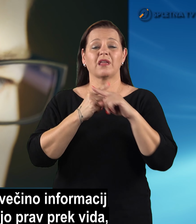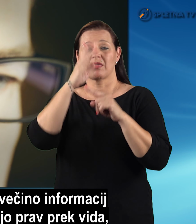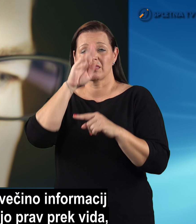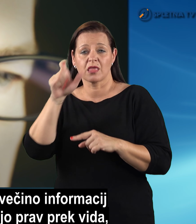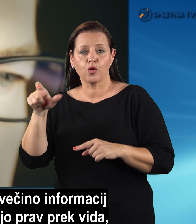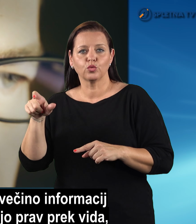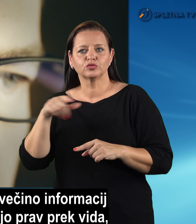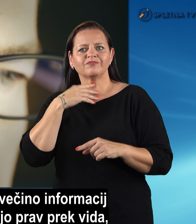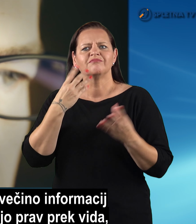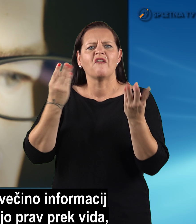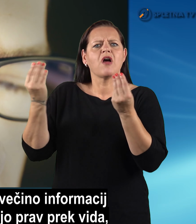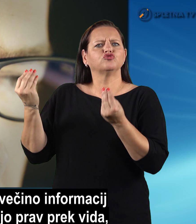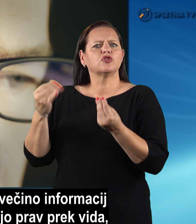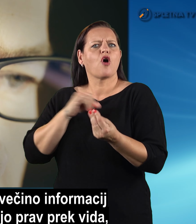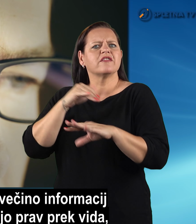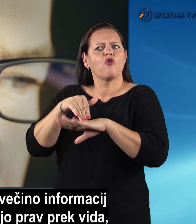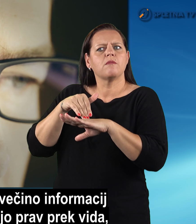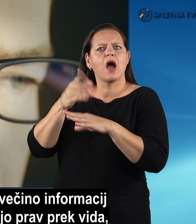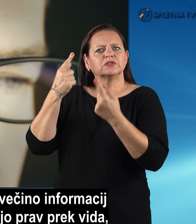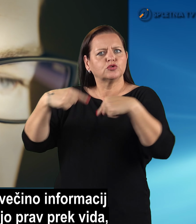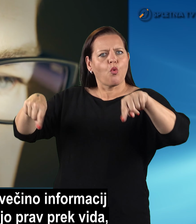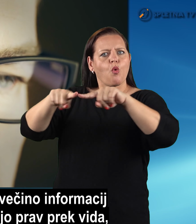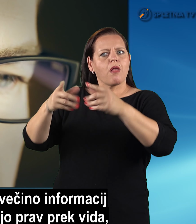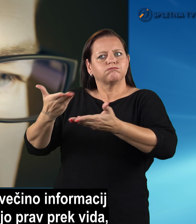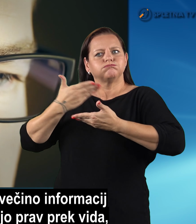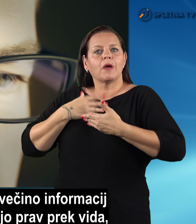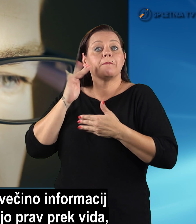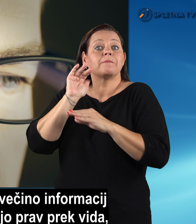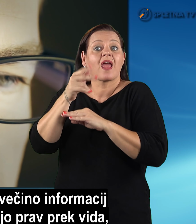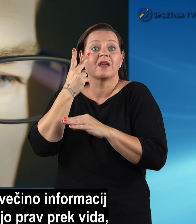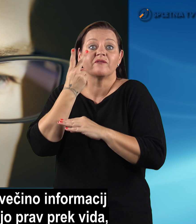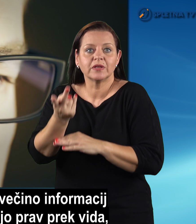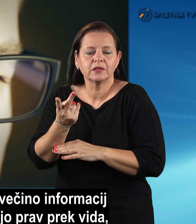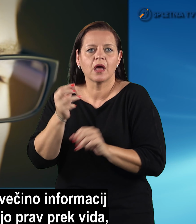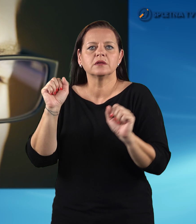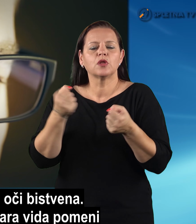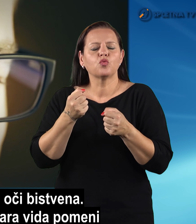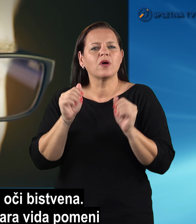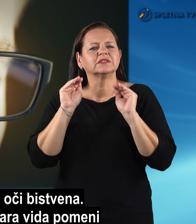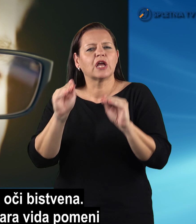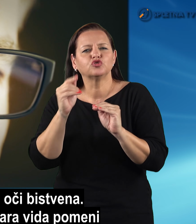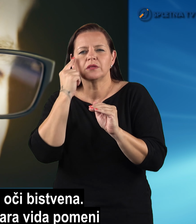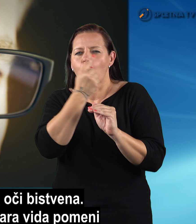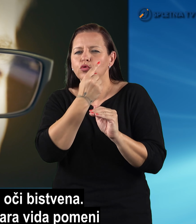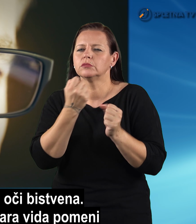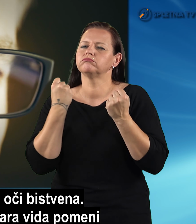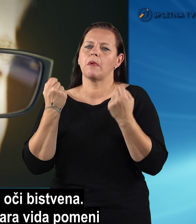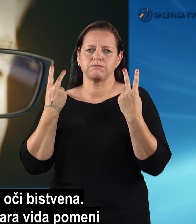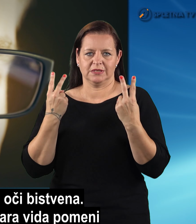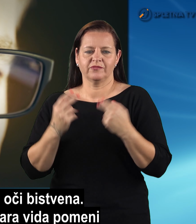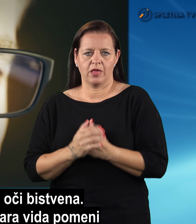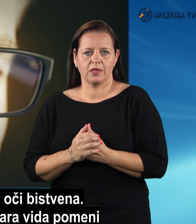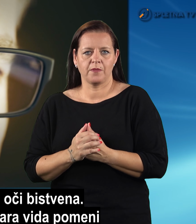Gluhi in naglušni večino informacij iz okolja sprejemamo prav prek vida, zato je zaščita oči bistvena.